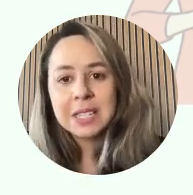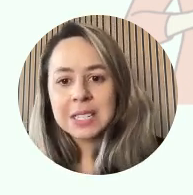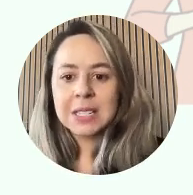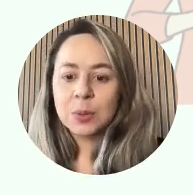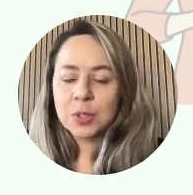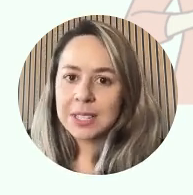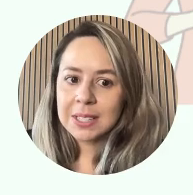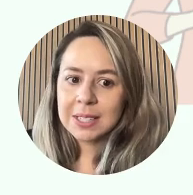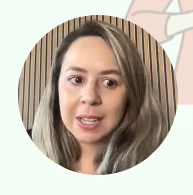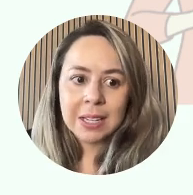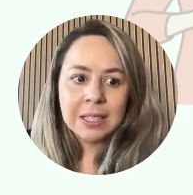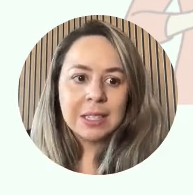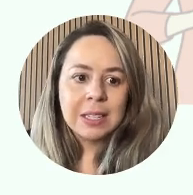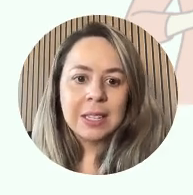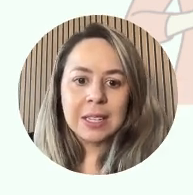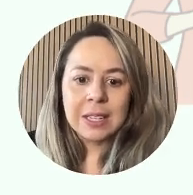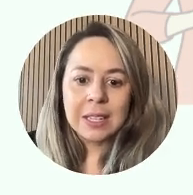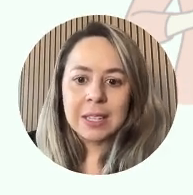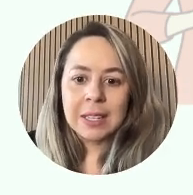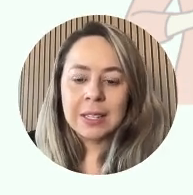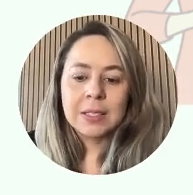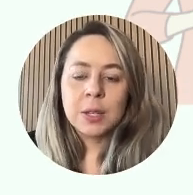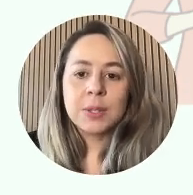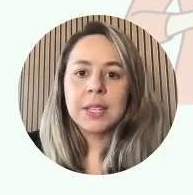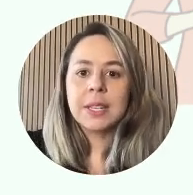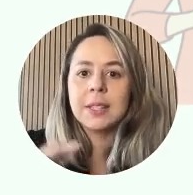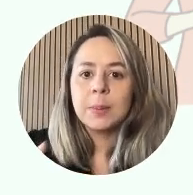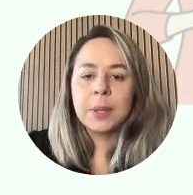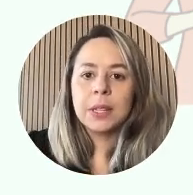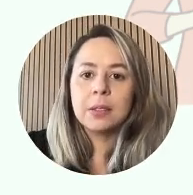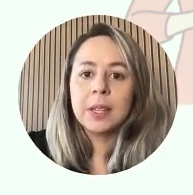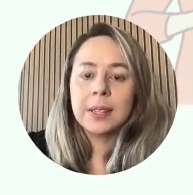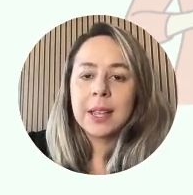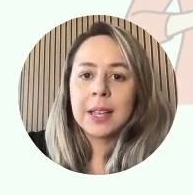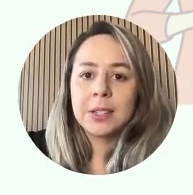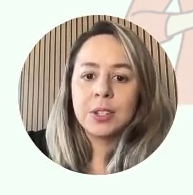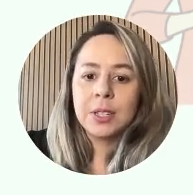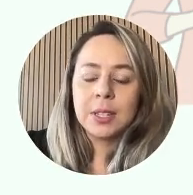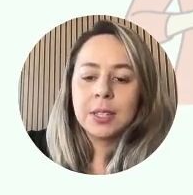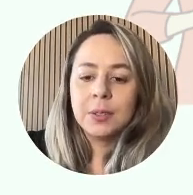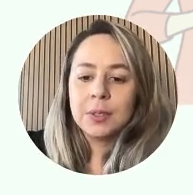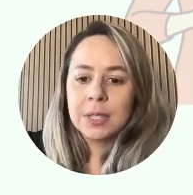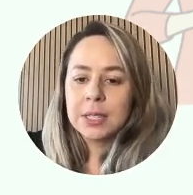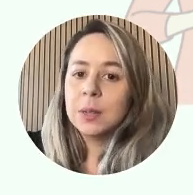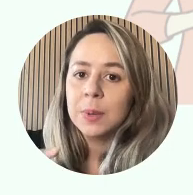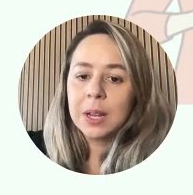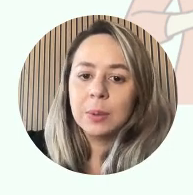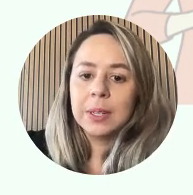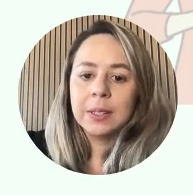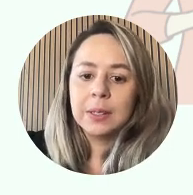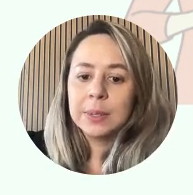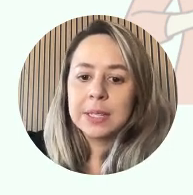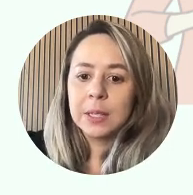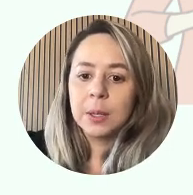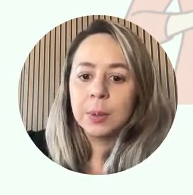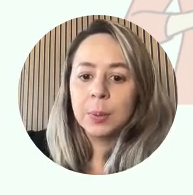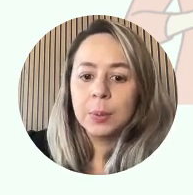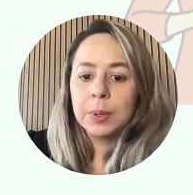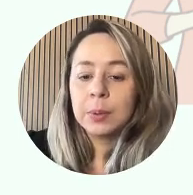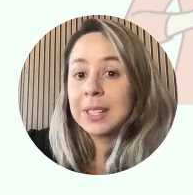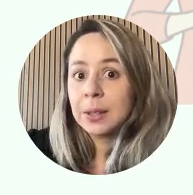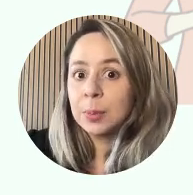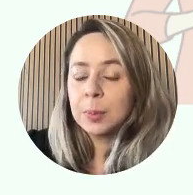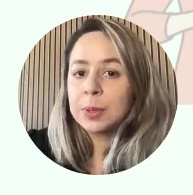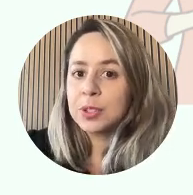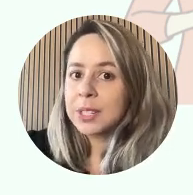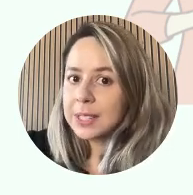como as crianças autistas, tá? Eu sei que dependendo da idade que vocês dão aula, então, assim,